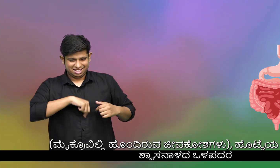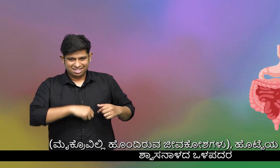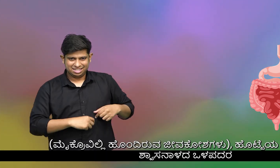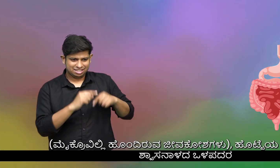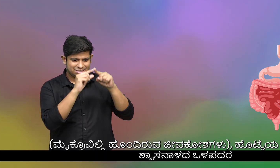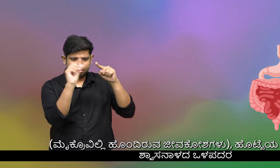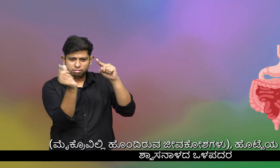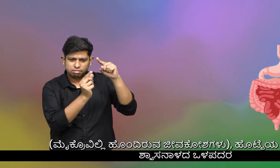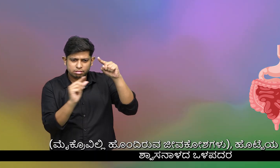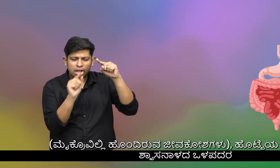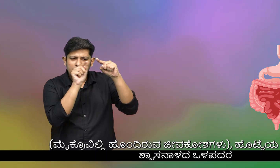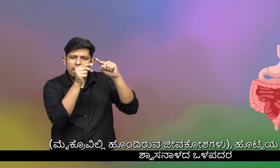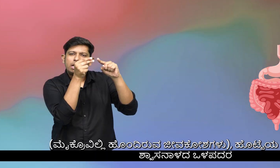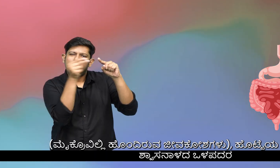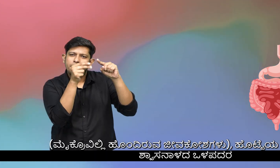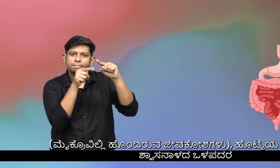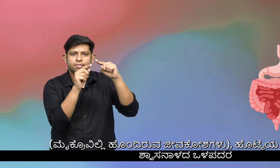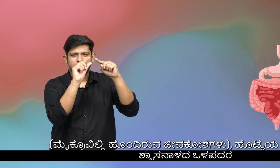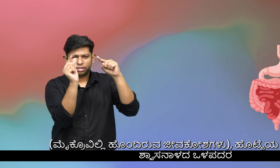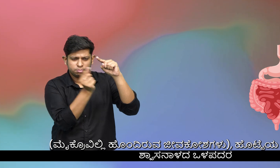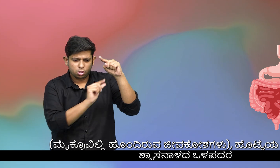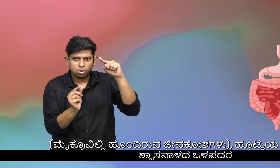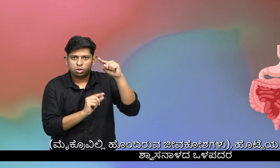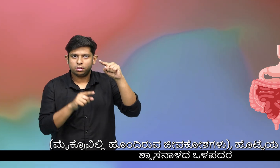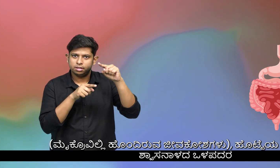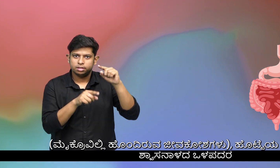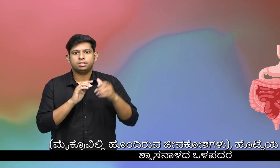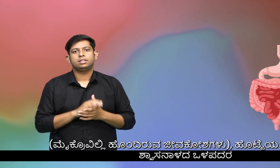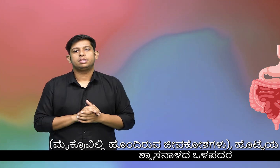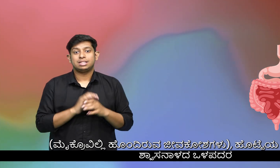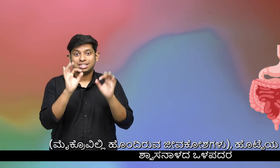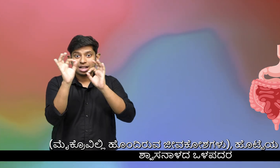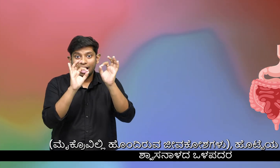ಮೈಕ್ರೋವಿನಲ್ಲಿ ಹೊಂದಿರುವ ಜೀವಕೋಶಗಳು, ಹೊಟ್ಟೆಯ ಒಳಪದರ, ಶ್ವಾಸನಾಳದ ಒಳಪದರ.